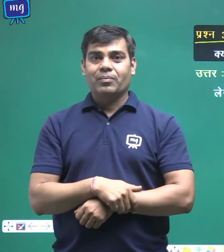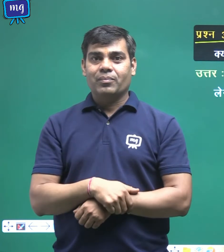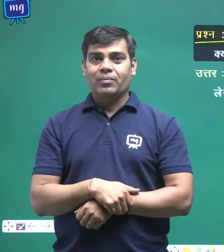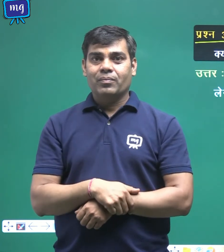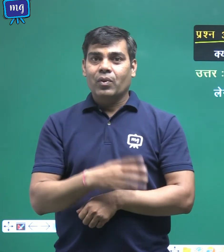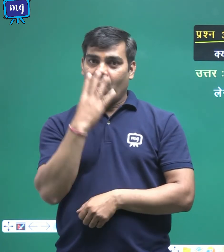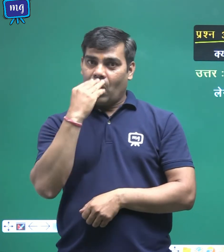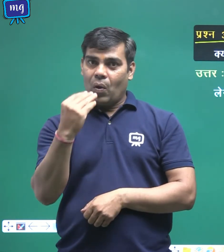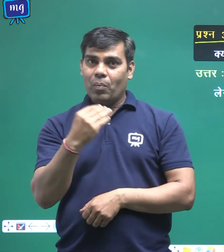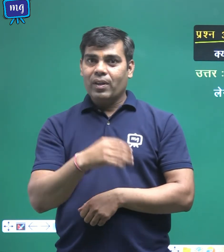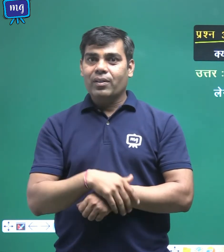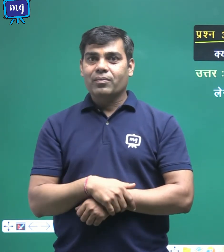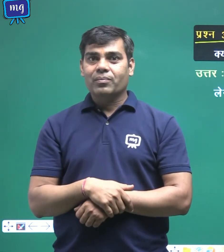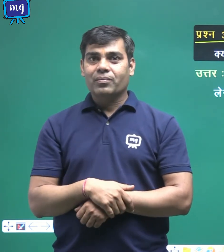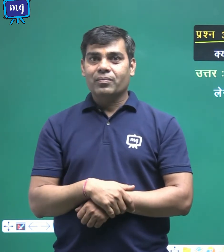लोमड़ी